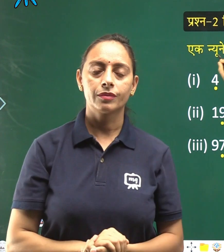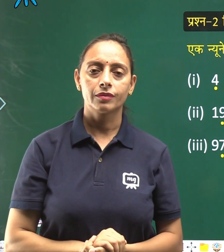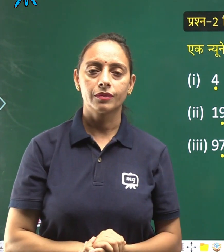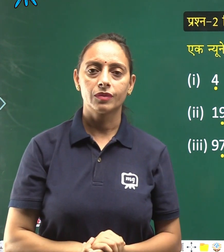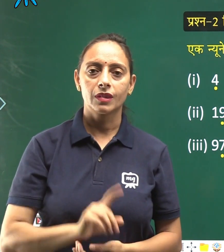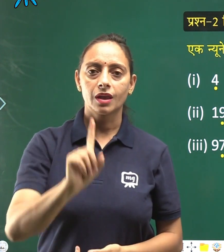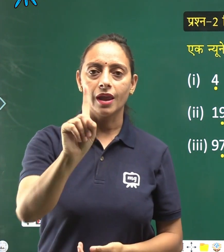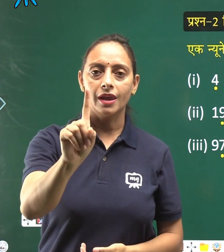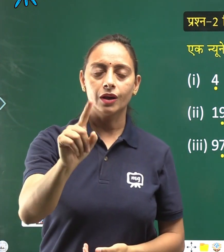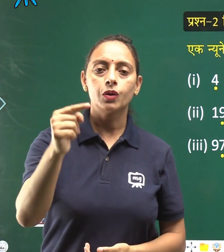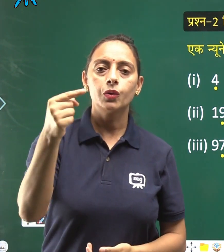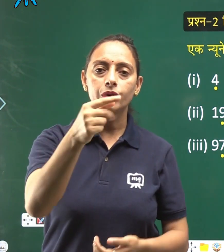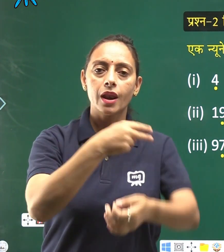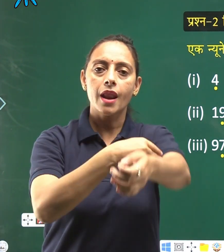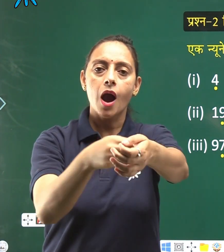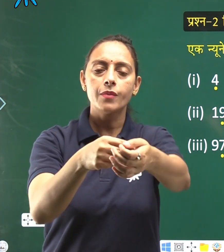एक न्यूनेन।